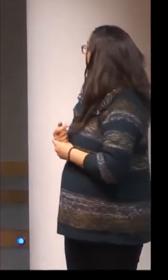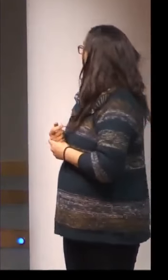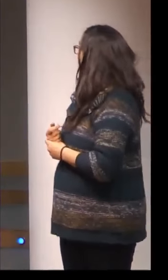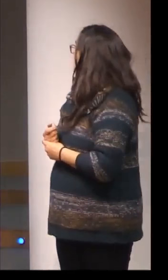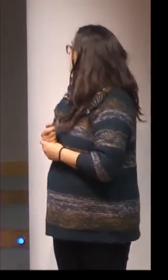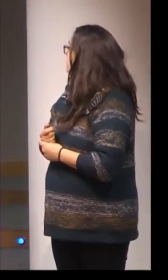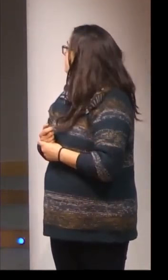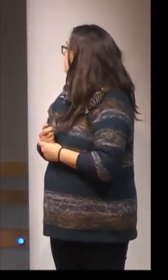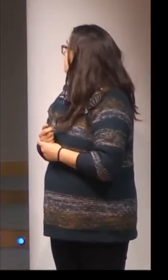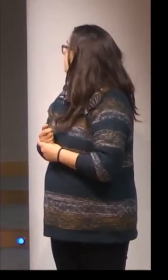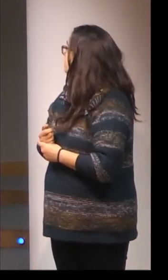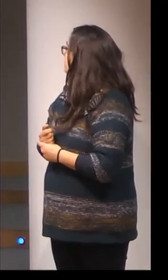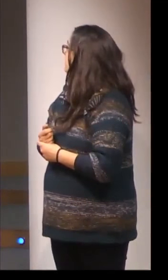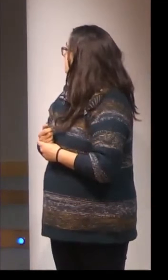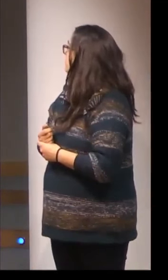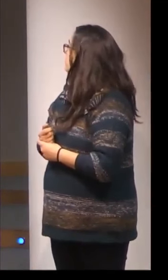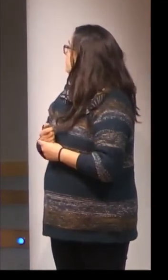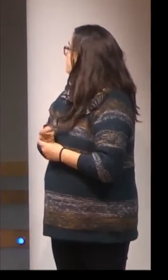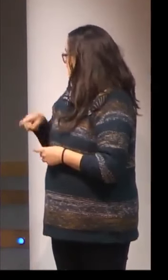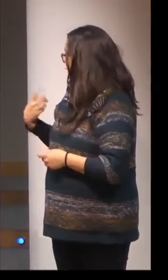izquierda o en la parte derecha de la pantalla, etc.